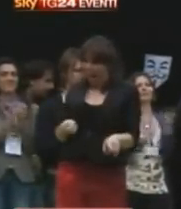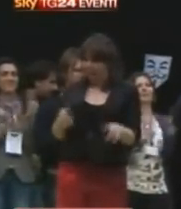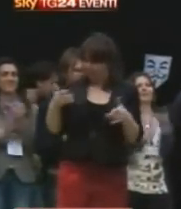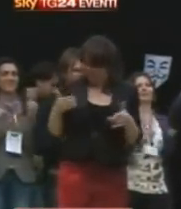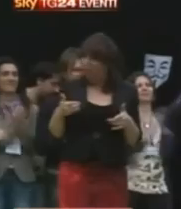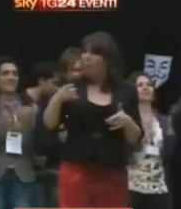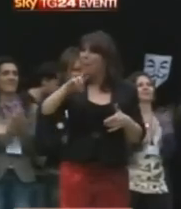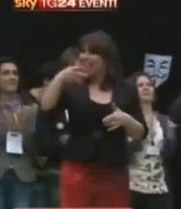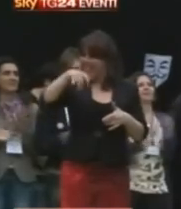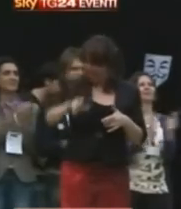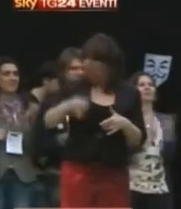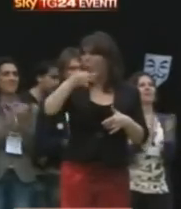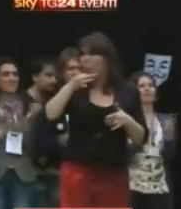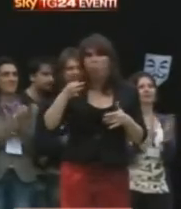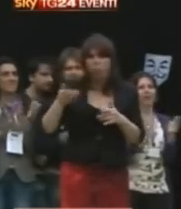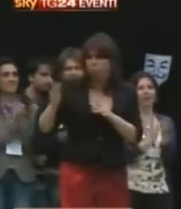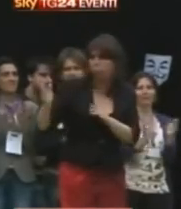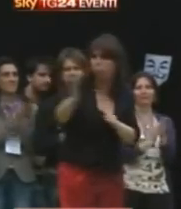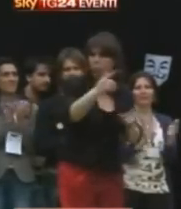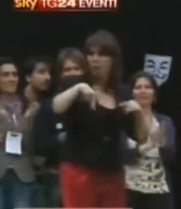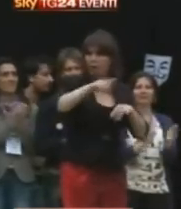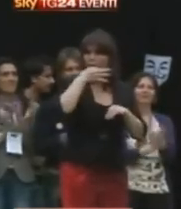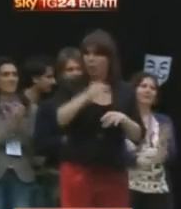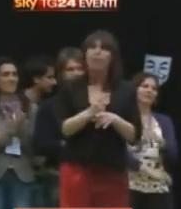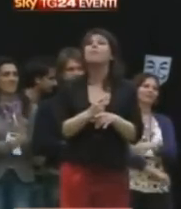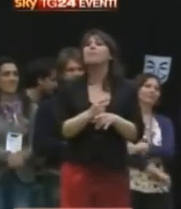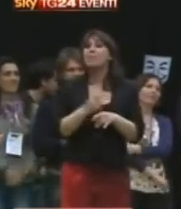Lebettino è rimasto lì, poi se n'è andato, sgattaiolando